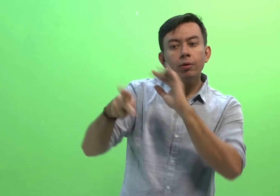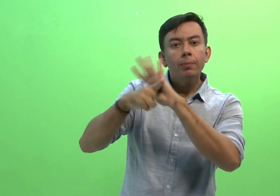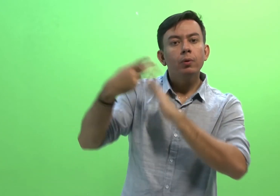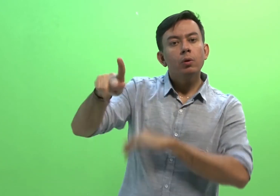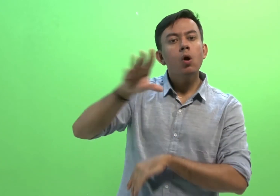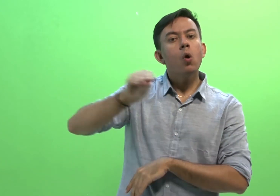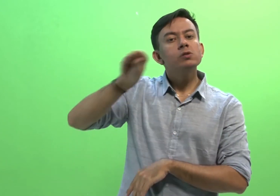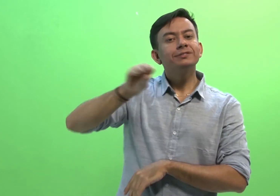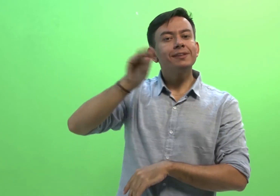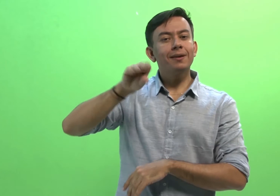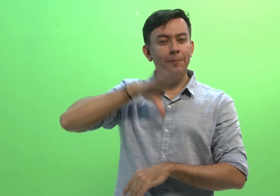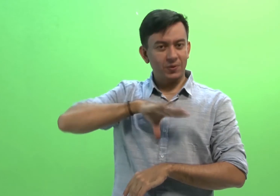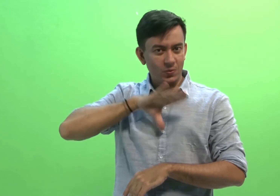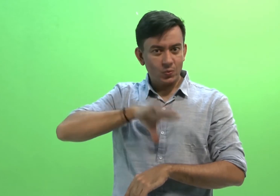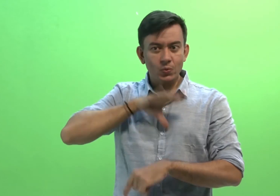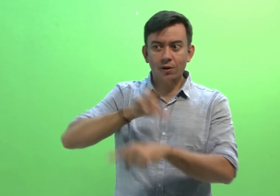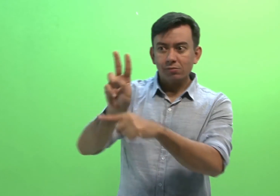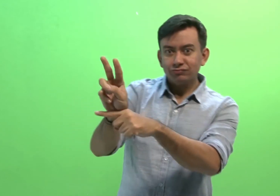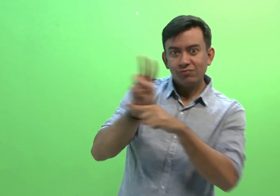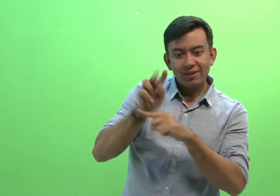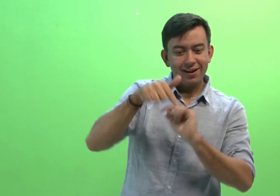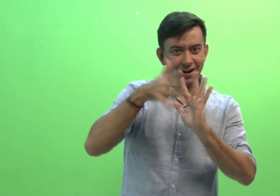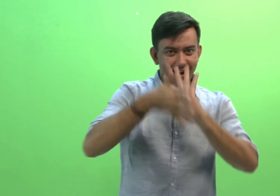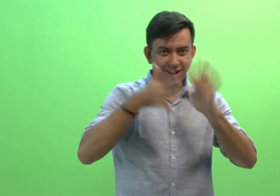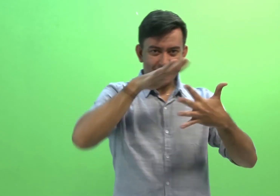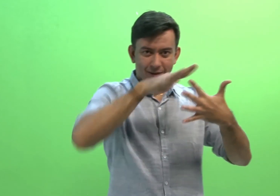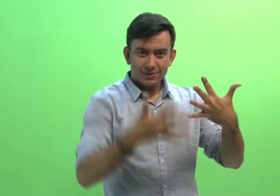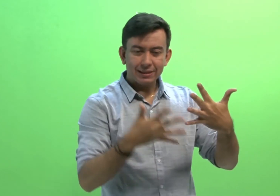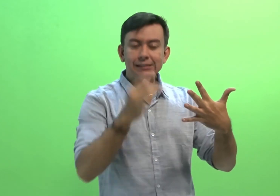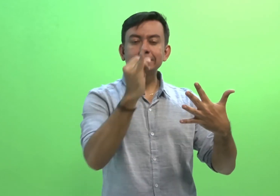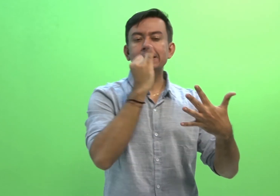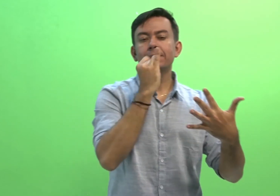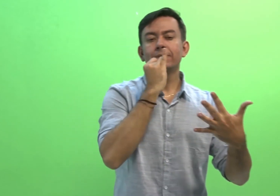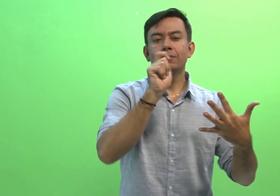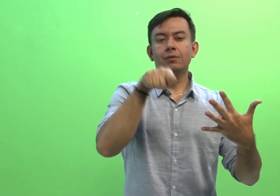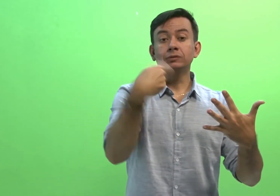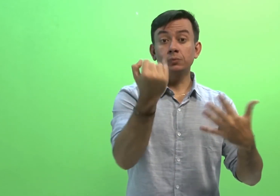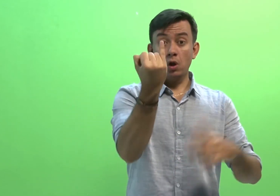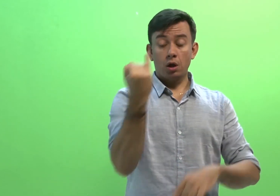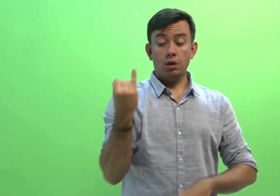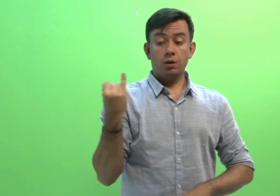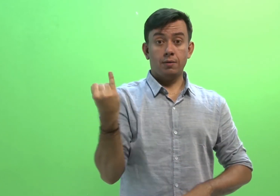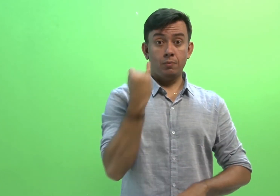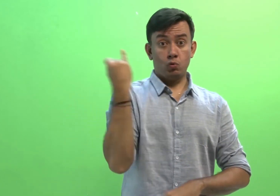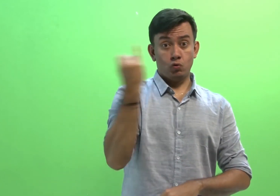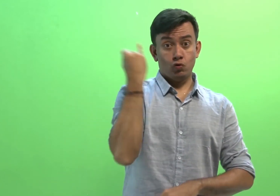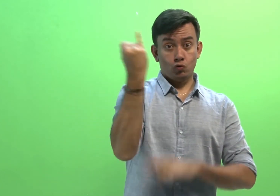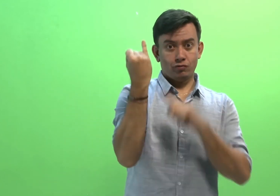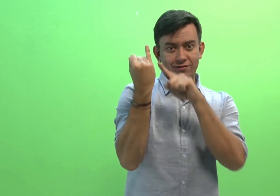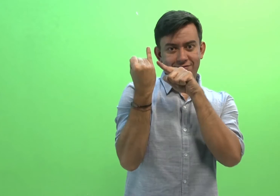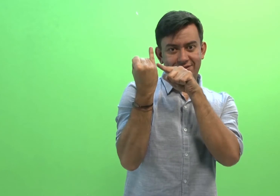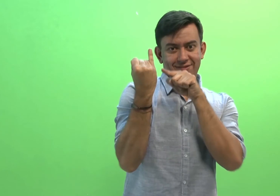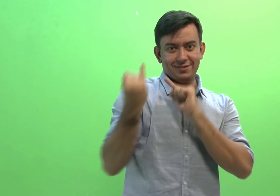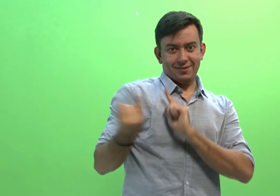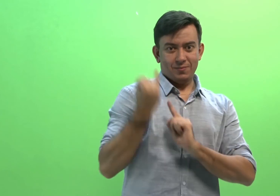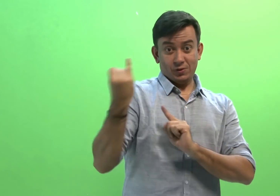empréstimos linguísticos da língua oral. Por exemplo, o sinal de importante, letra I.